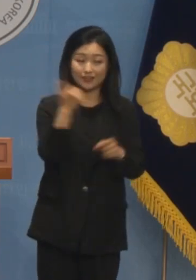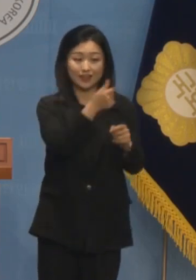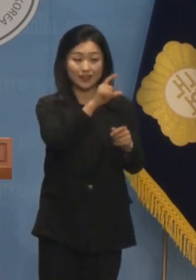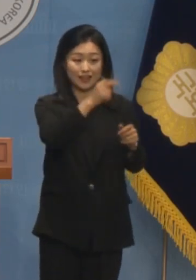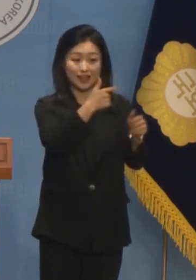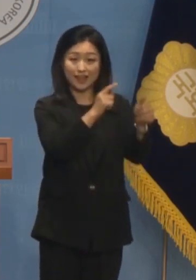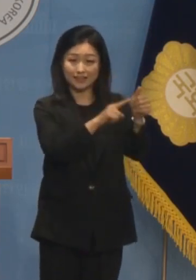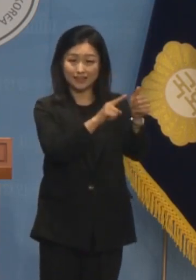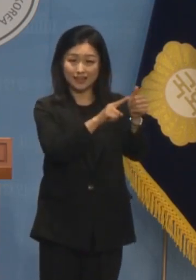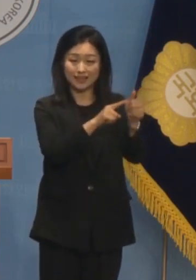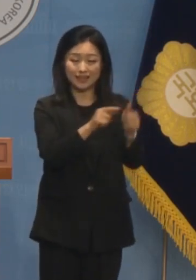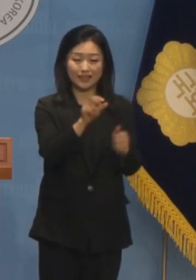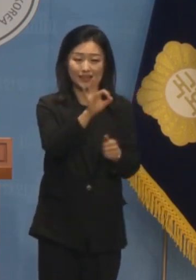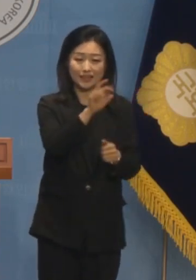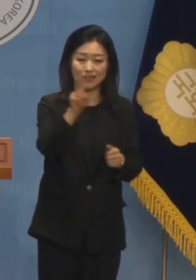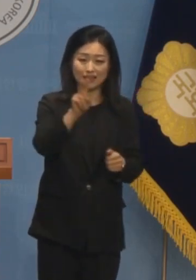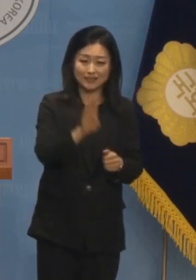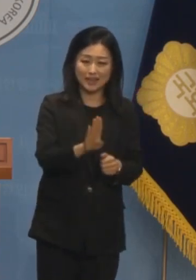대해